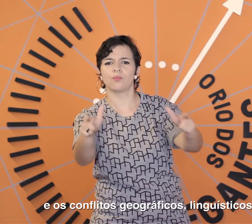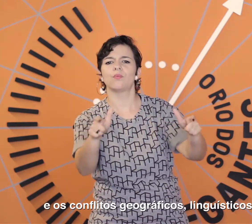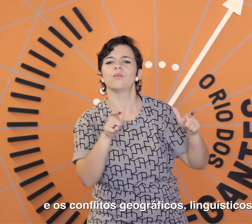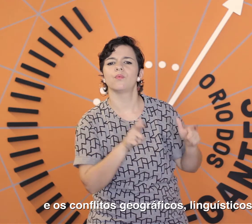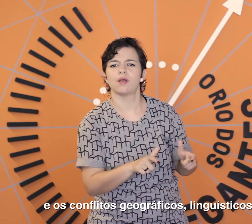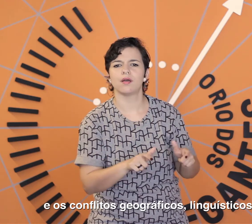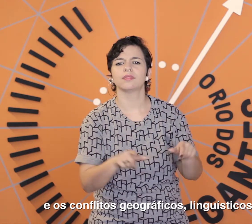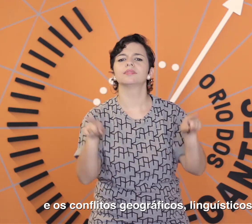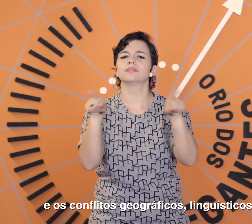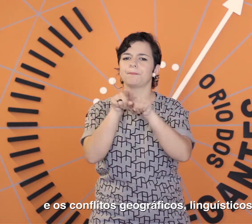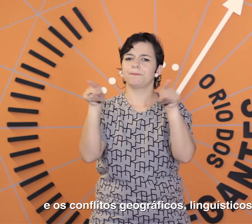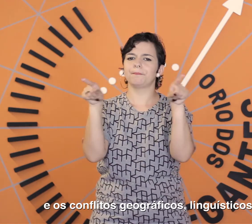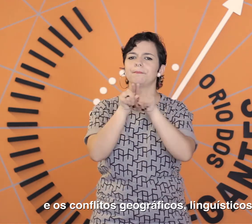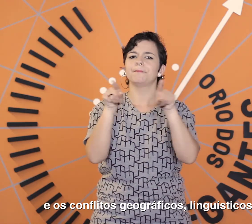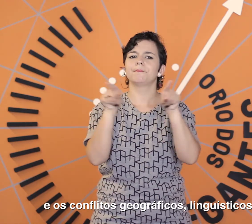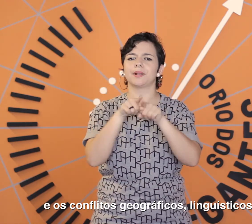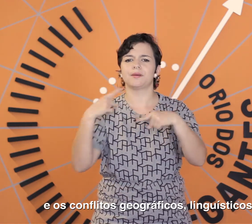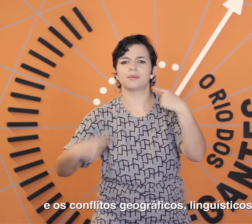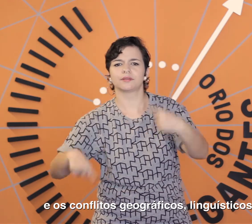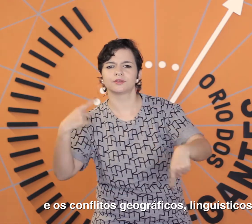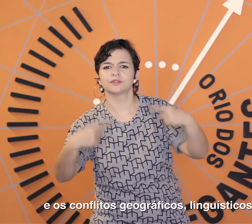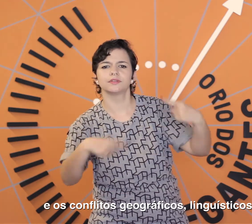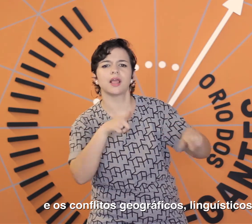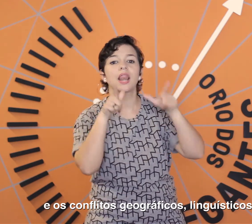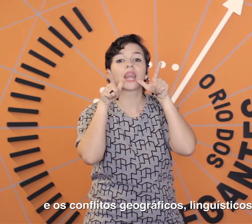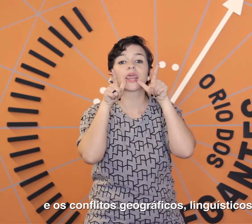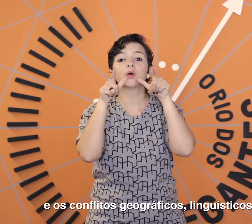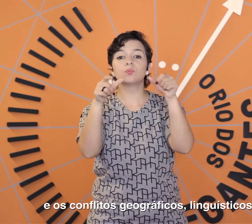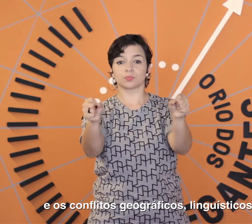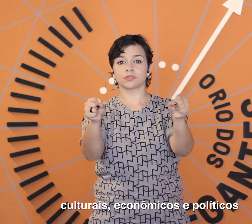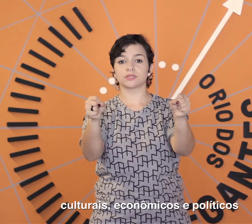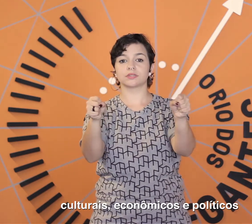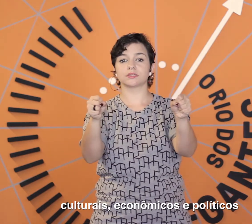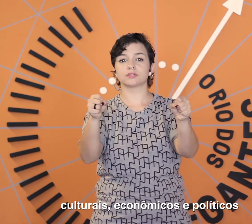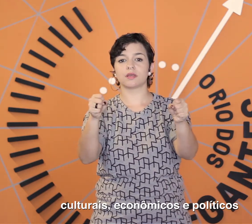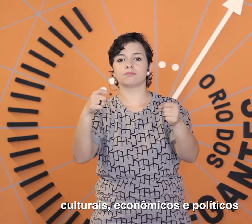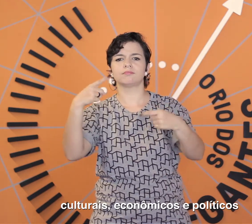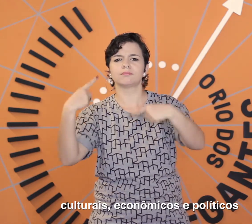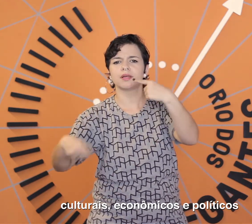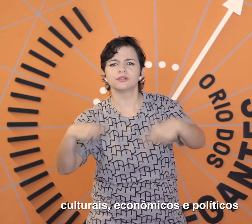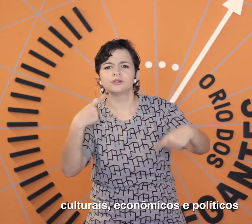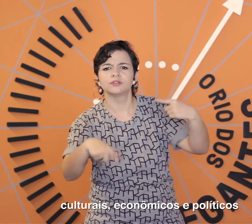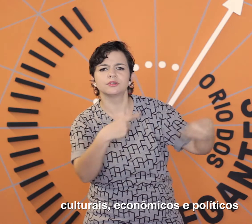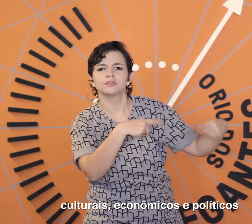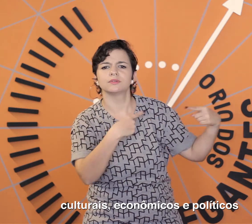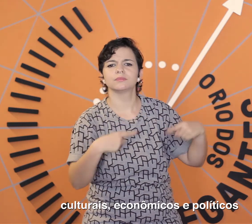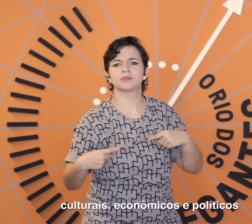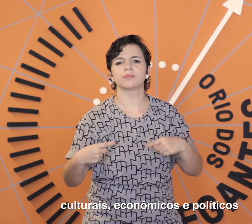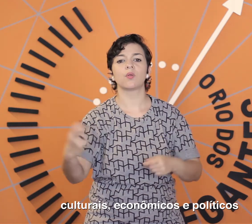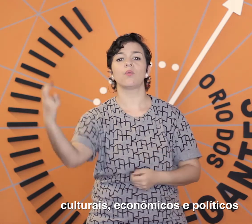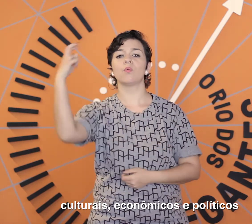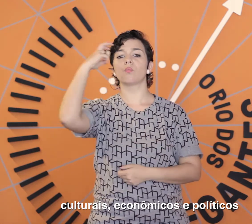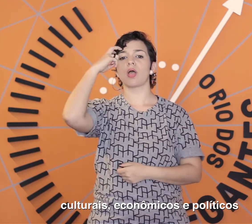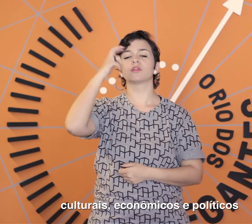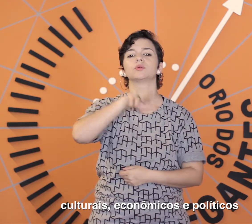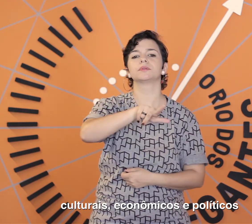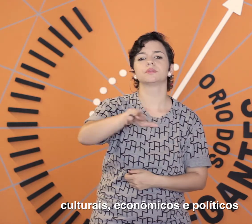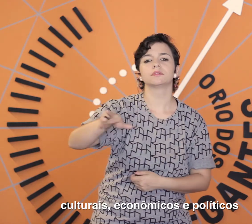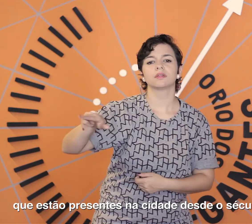e os conflitos geográficos, linguísticos, culturais, econômicos e políticos que